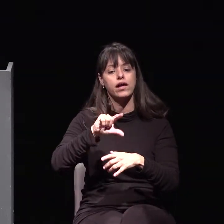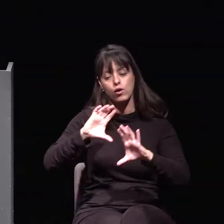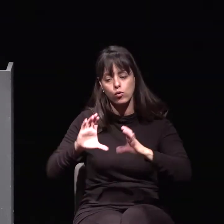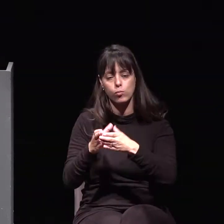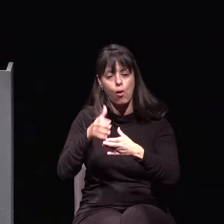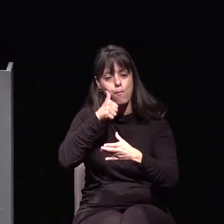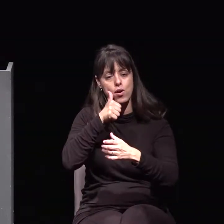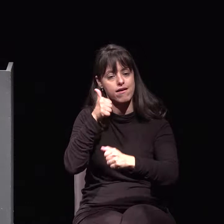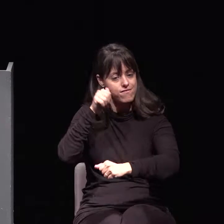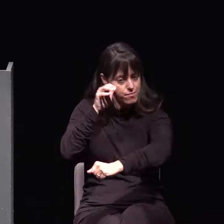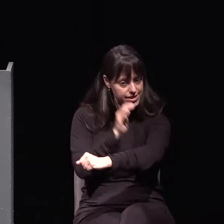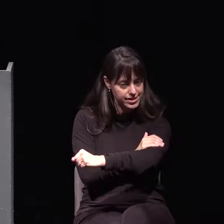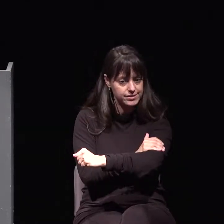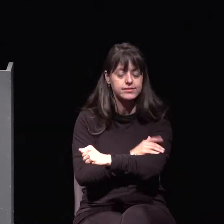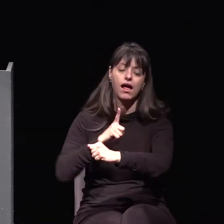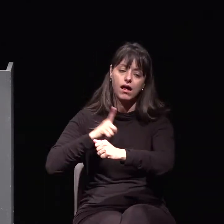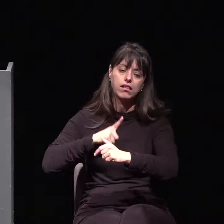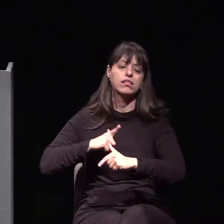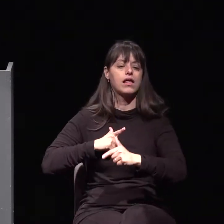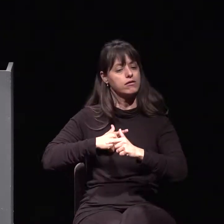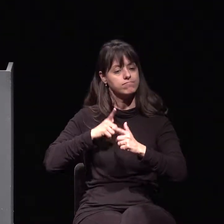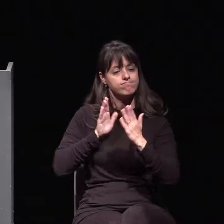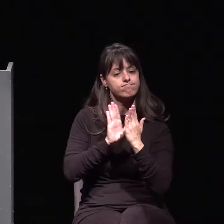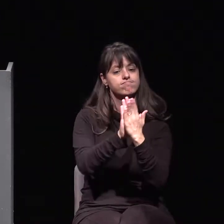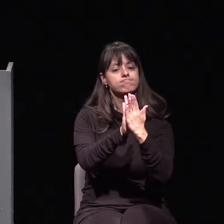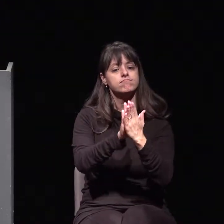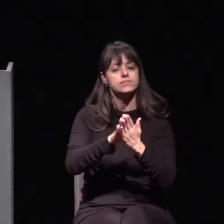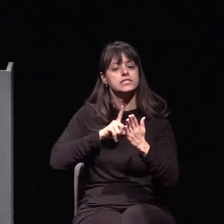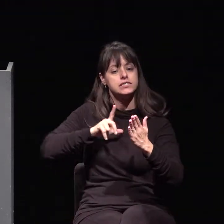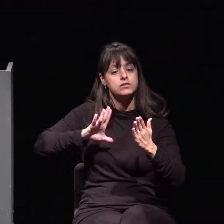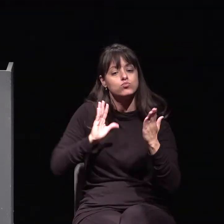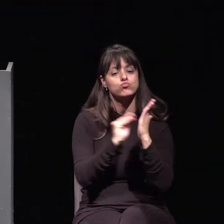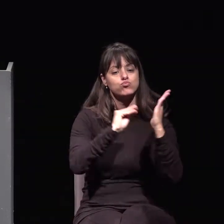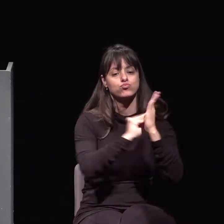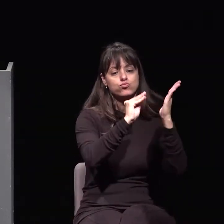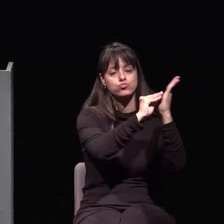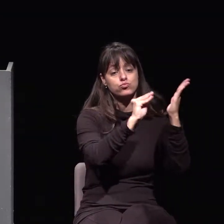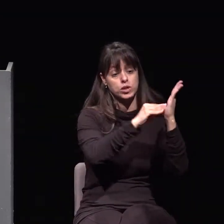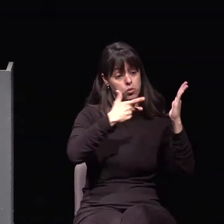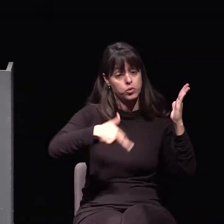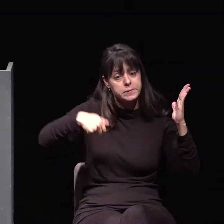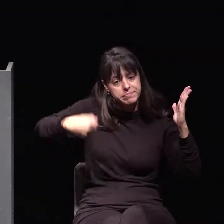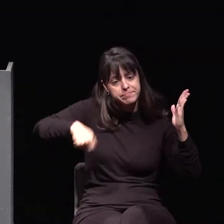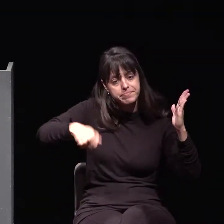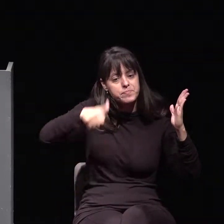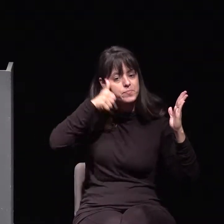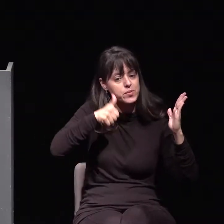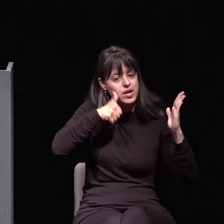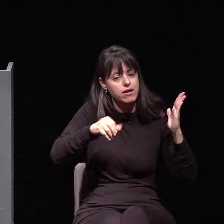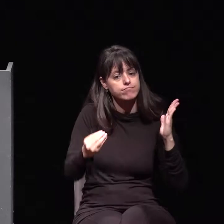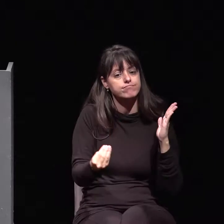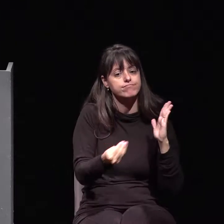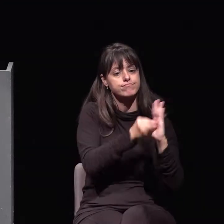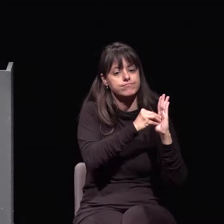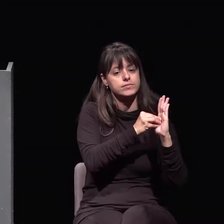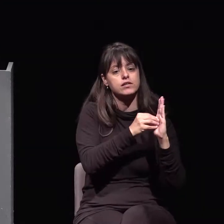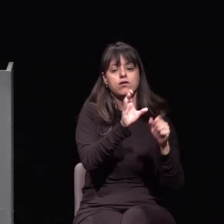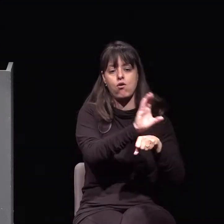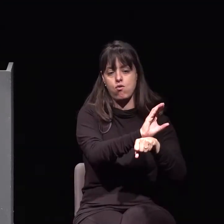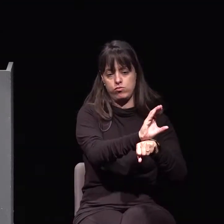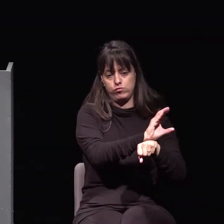de todo o país sobre os parlamentares para que se incluísse uma série de demandas de mulheres no novo texto